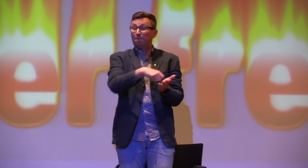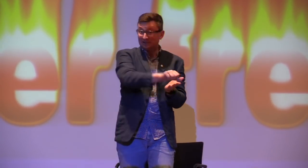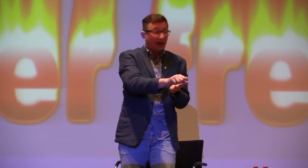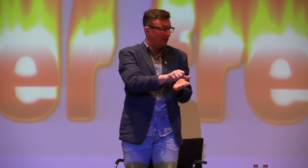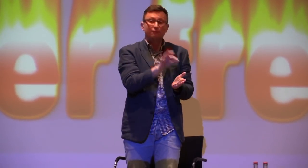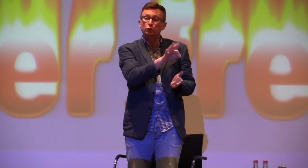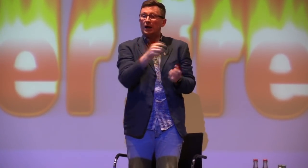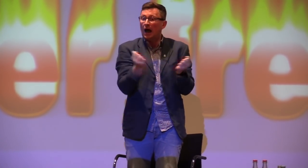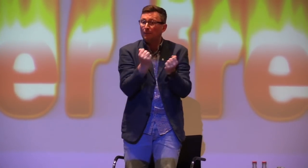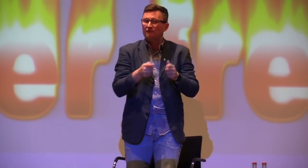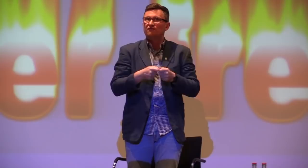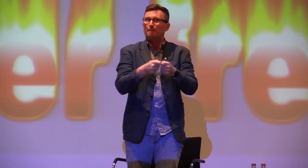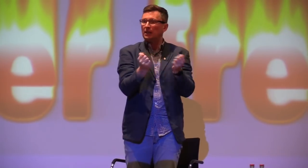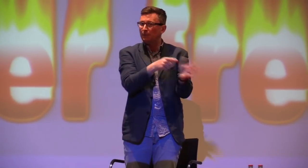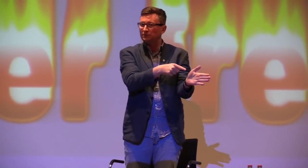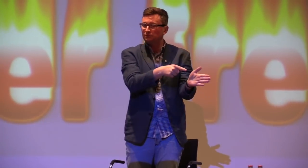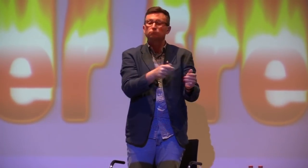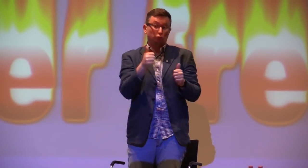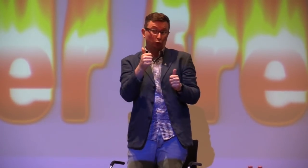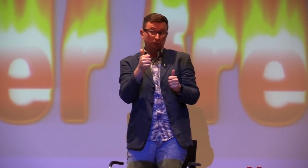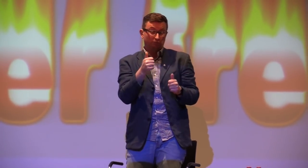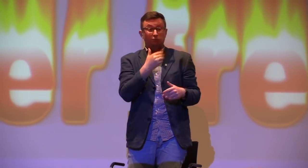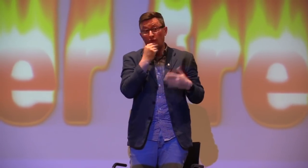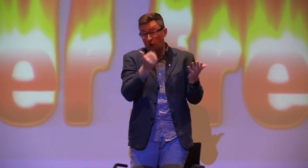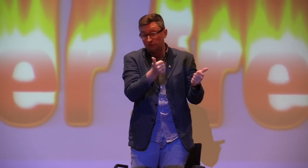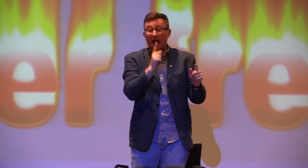bekommen, um finanzielle Mittel zu bekommen, damit wir eben auch Leute finanzieren, die das machen können.